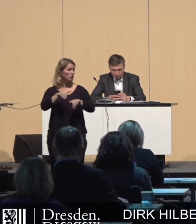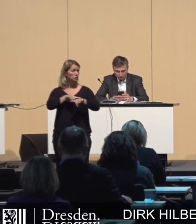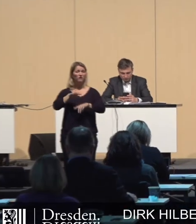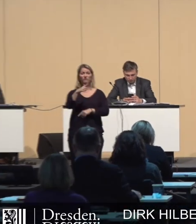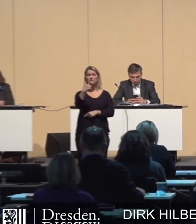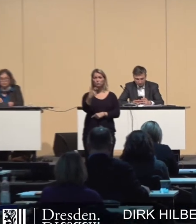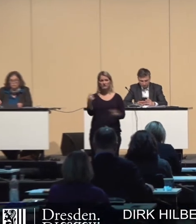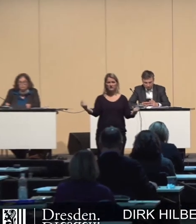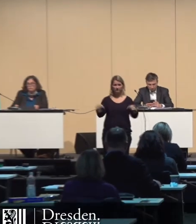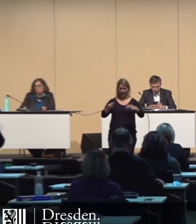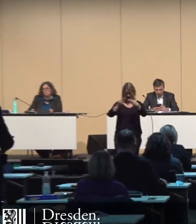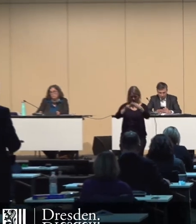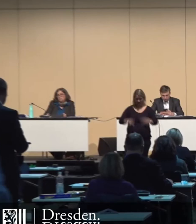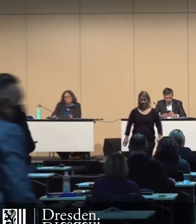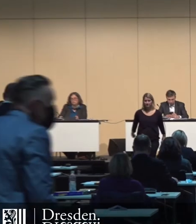wieder.